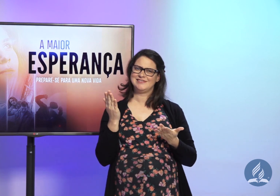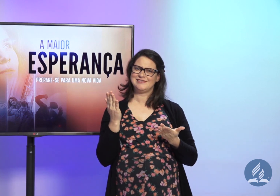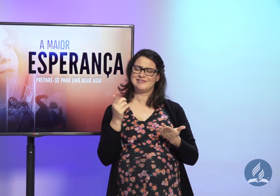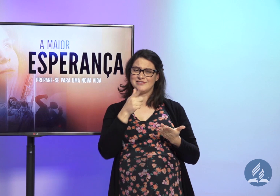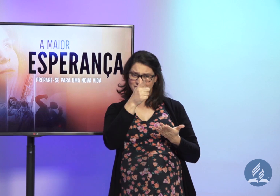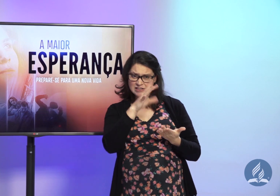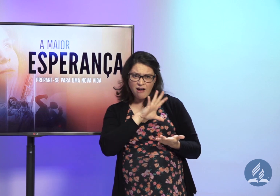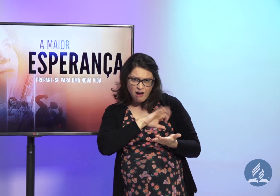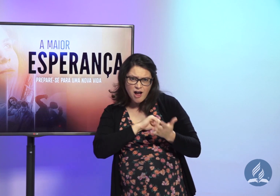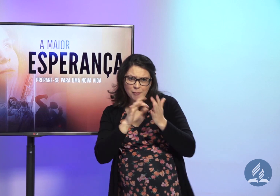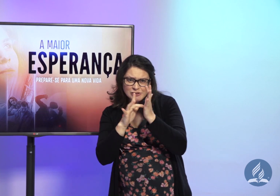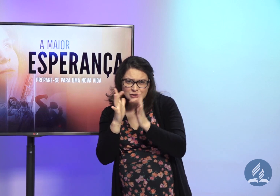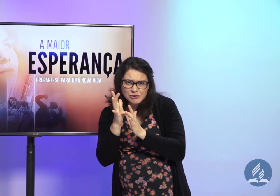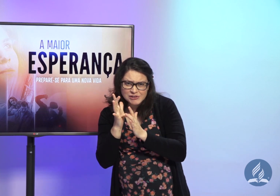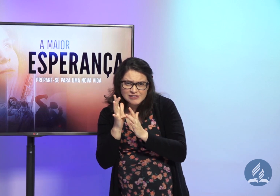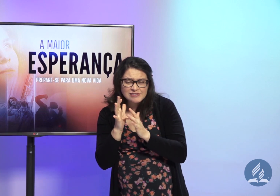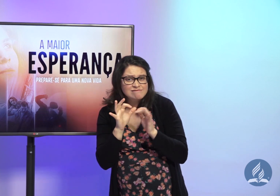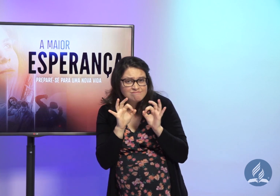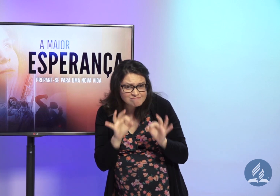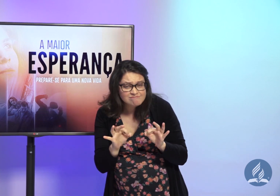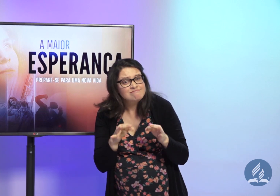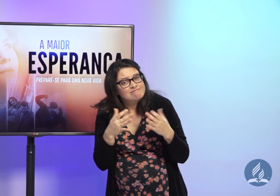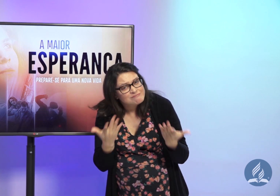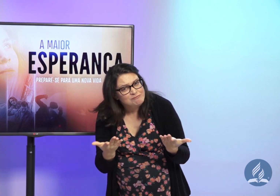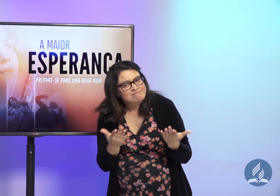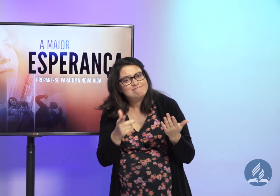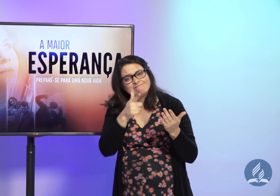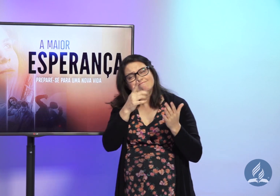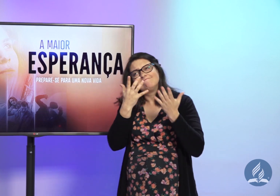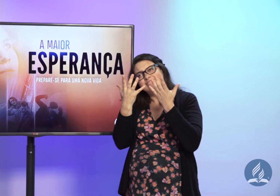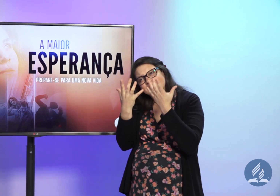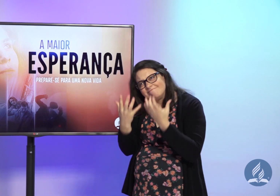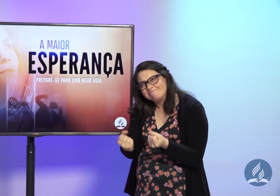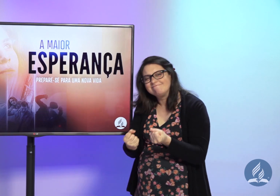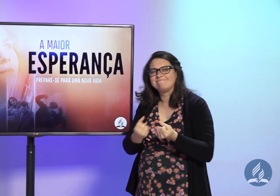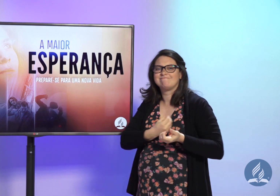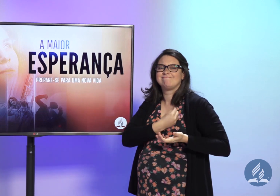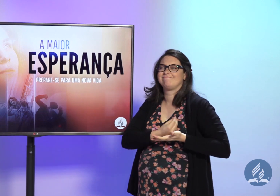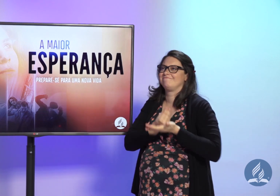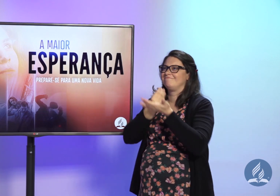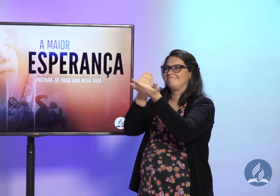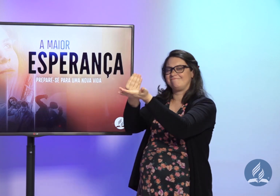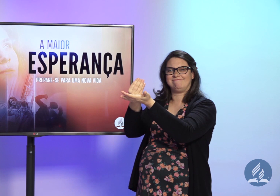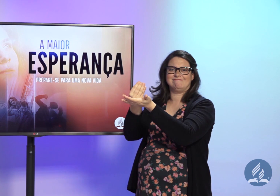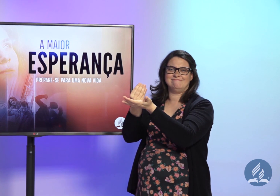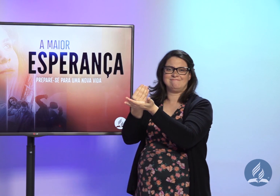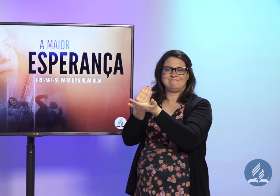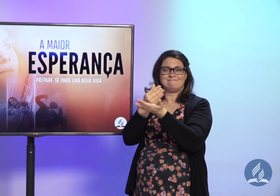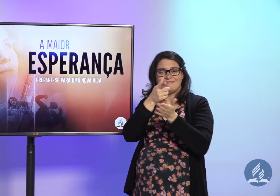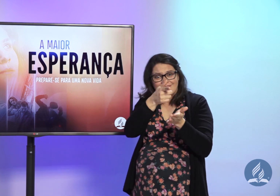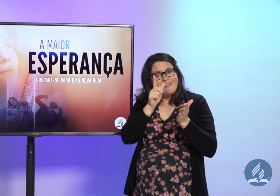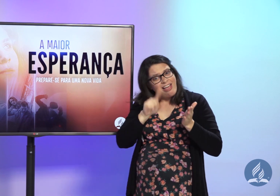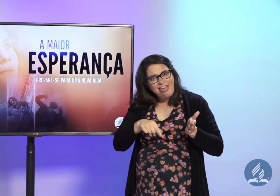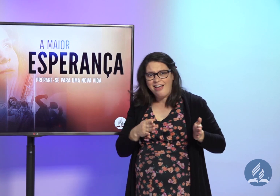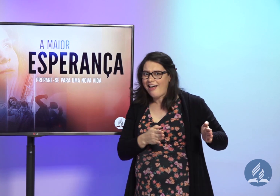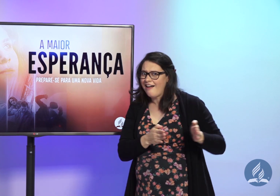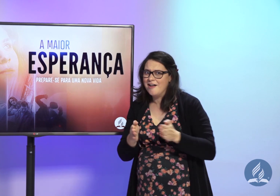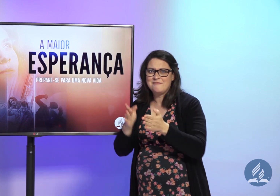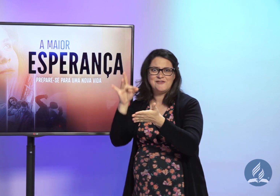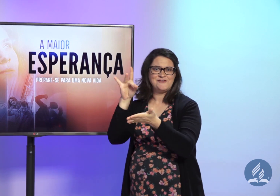Jesus. Você ama Jesus de verdade? Então aceite Jesus. Entrega sua vida para Jesus. Jesus é o